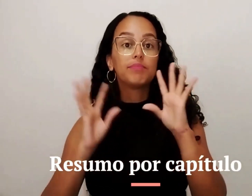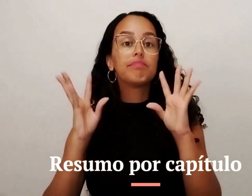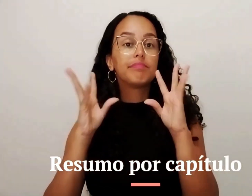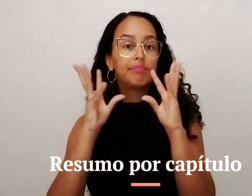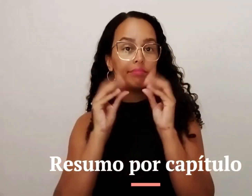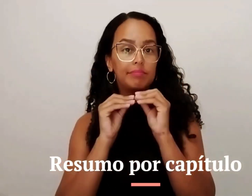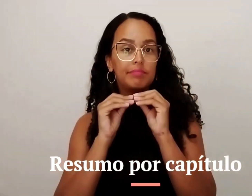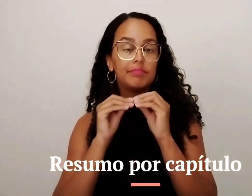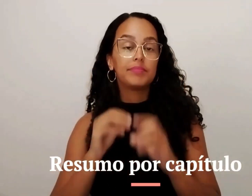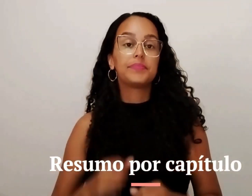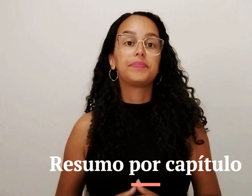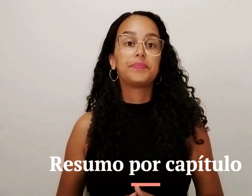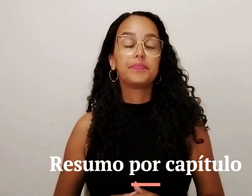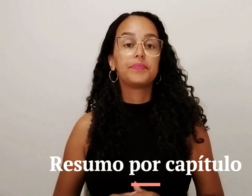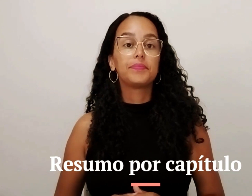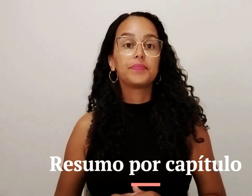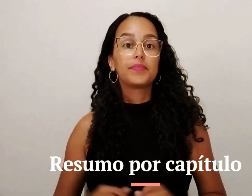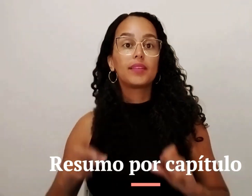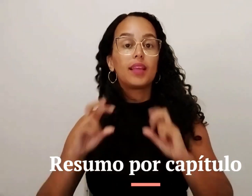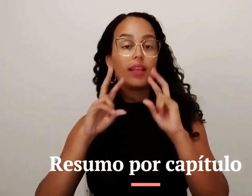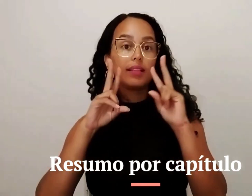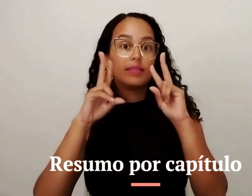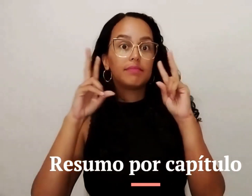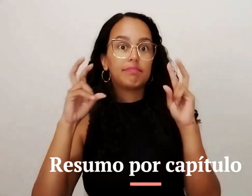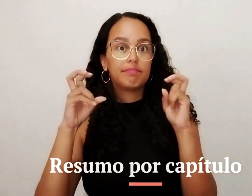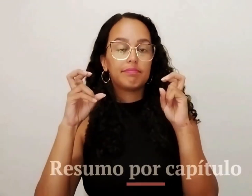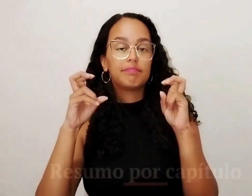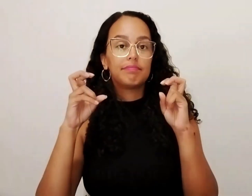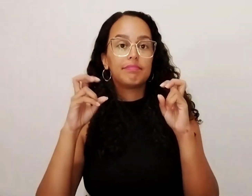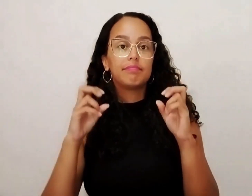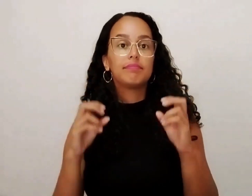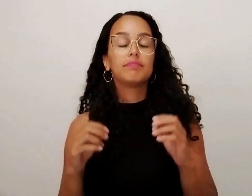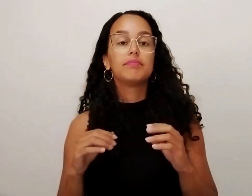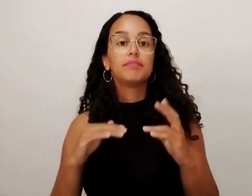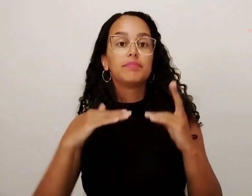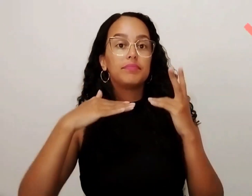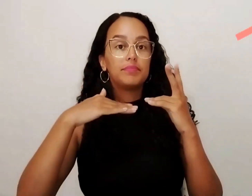Macunaíma nasceu filho do medo